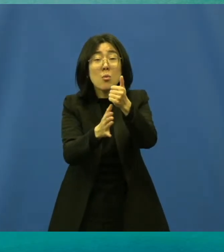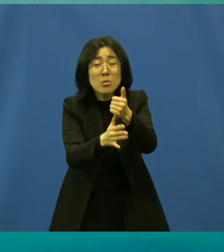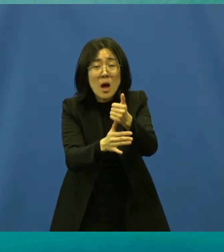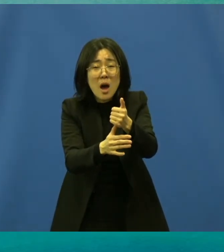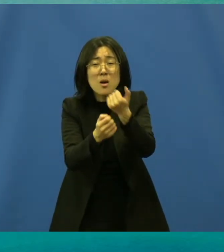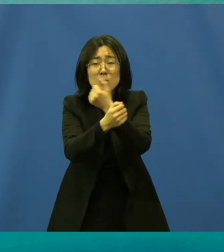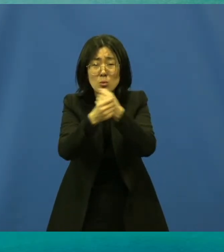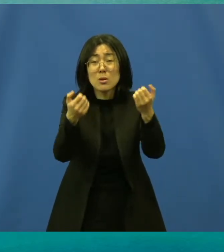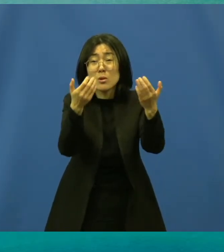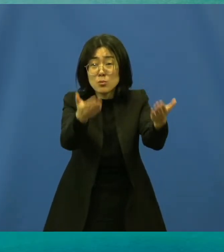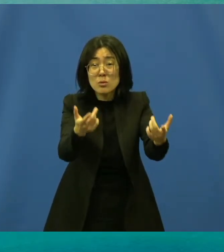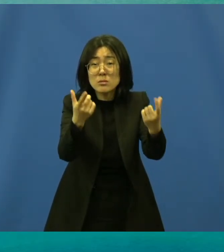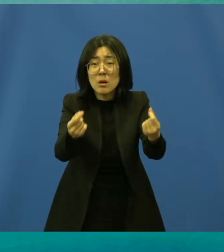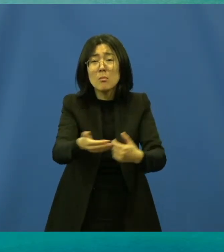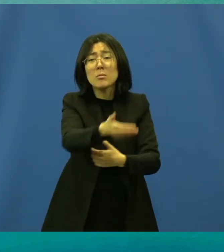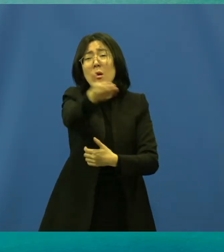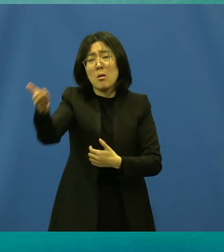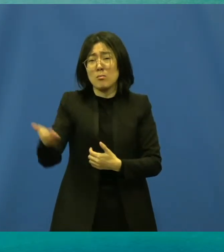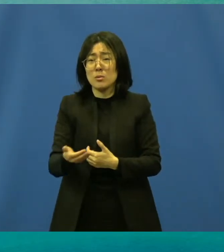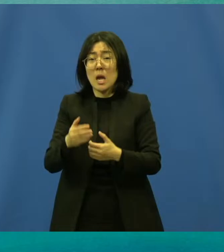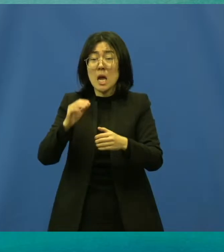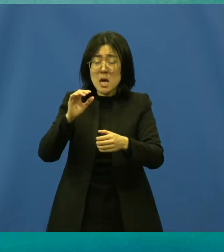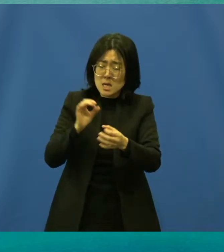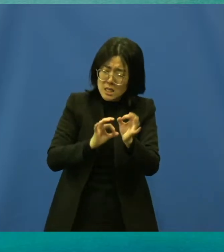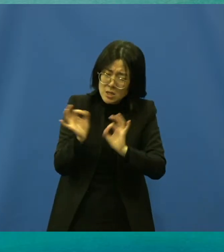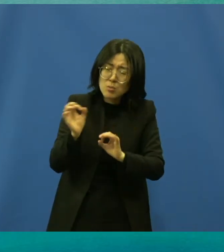우리의 하나님이신 줄로 믿습니다.